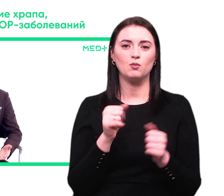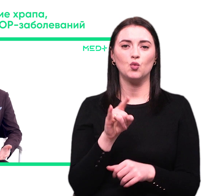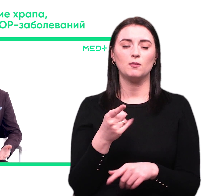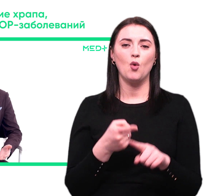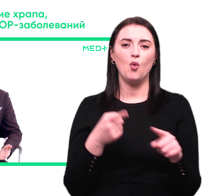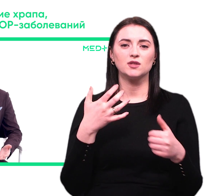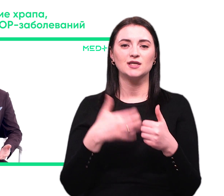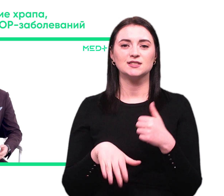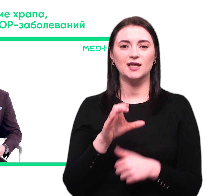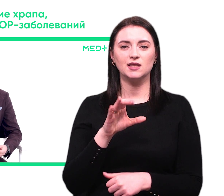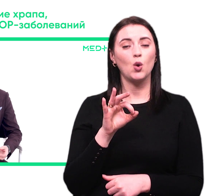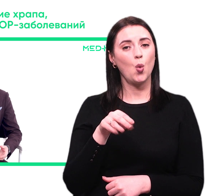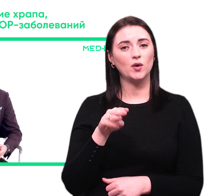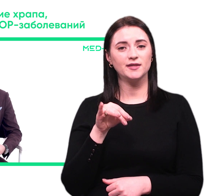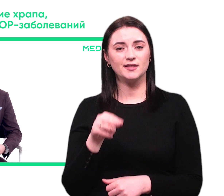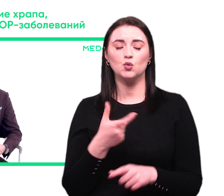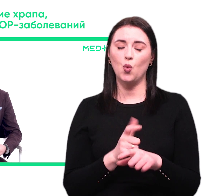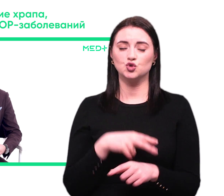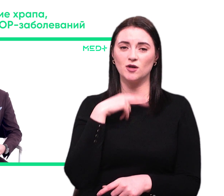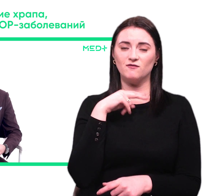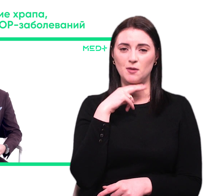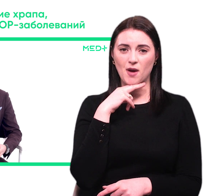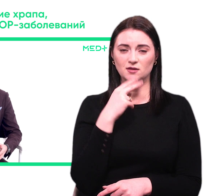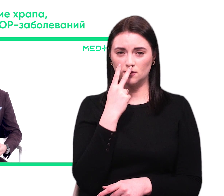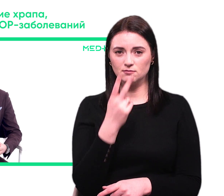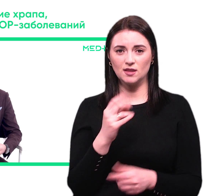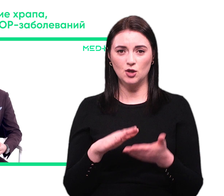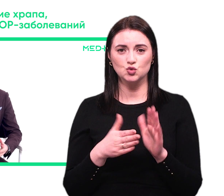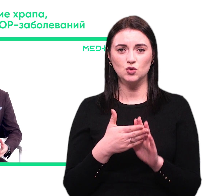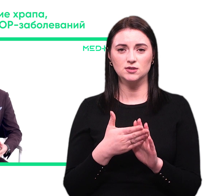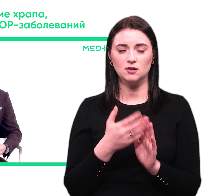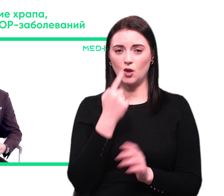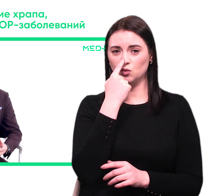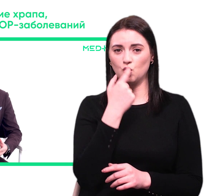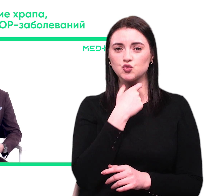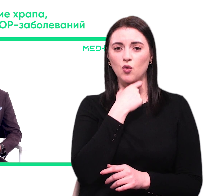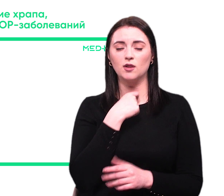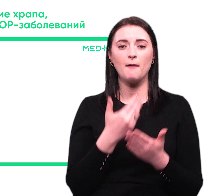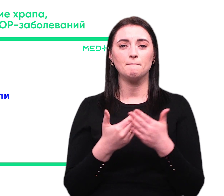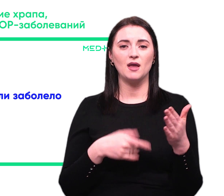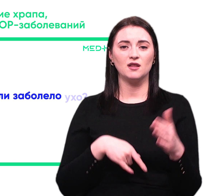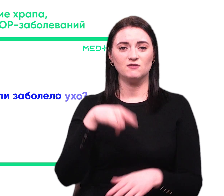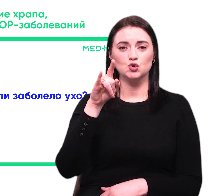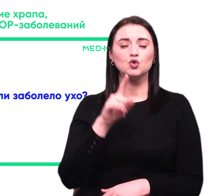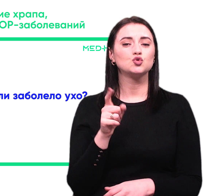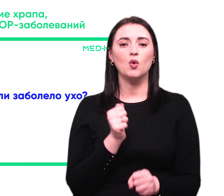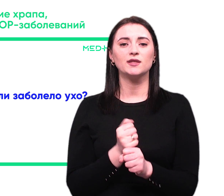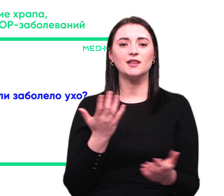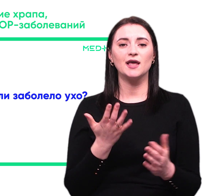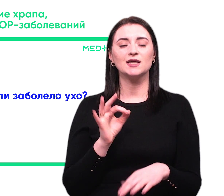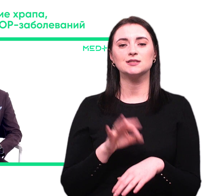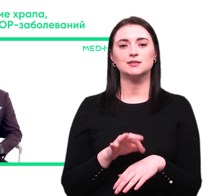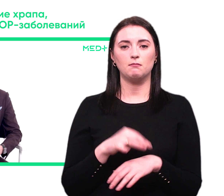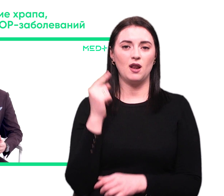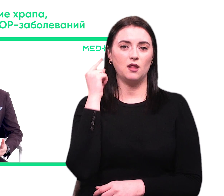острый средний отит. Поэтому очень внимательно обращайте внимание на состояние носоглотки вашего ребенка перед взлетом. Что делать, если заболело